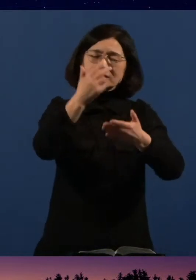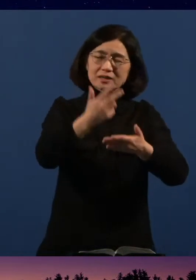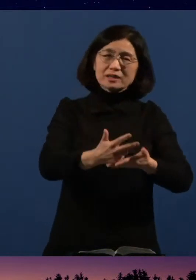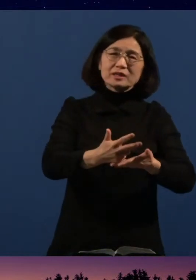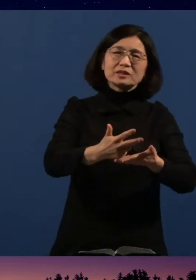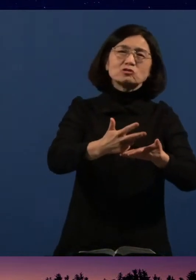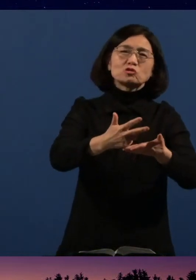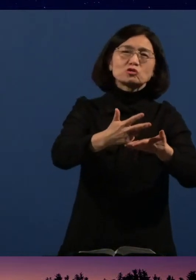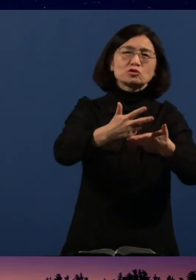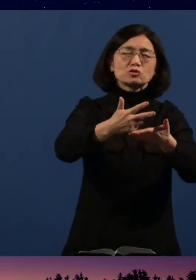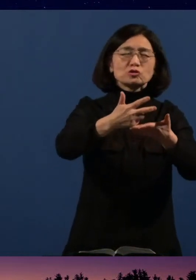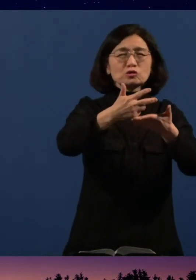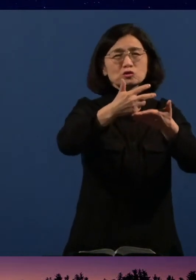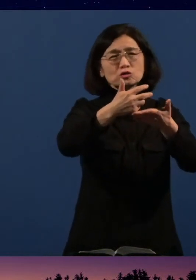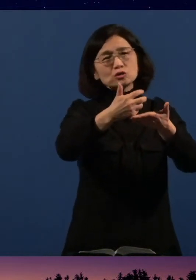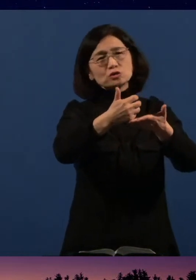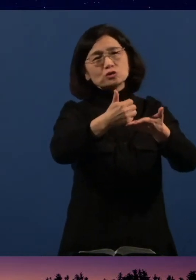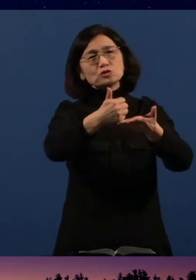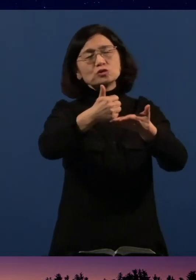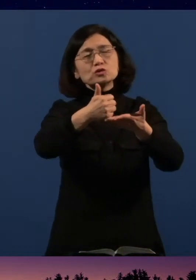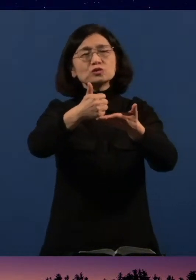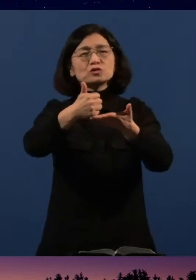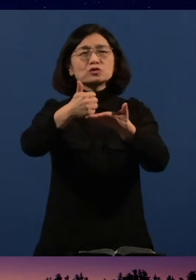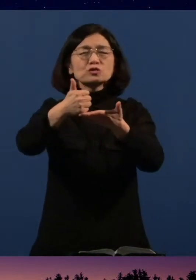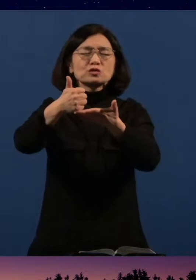신실하신 주